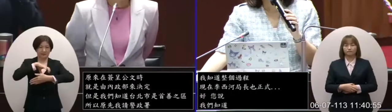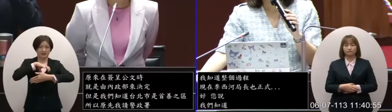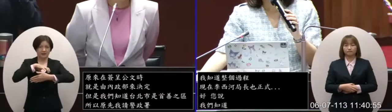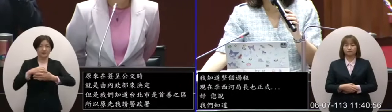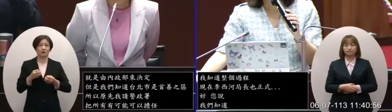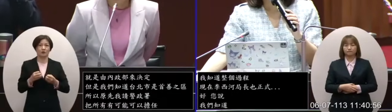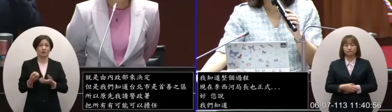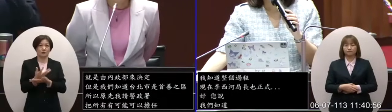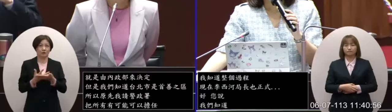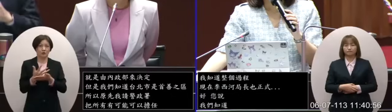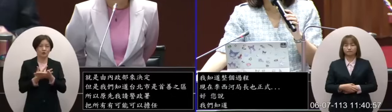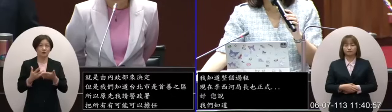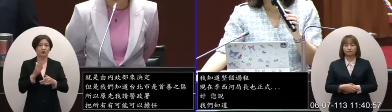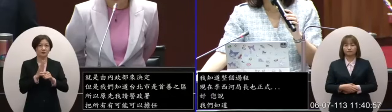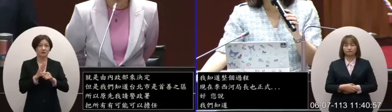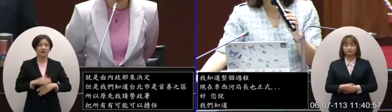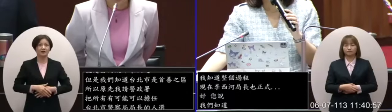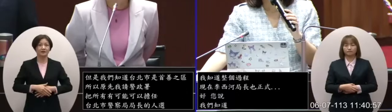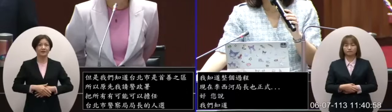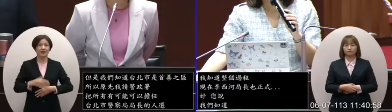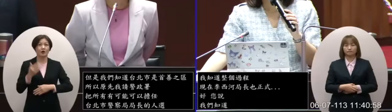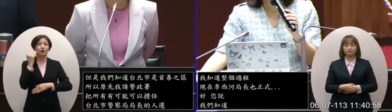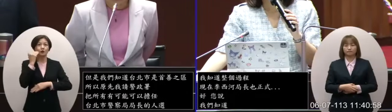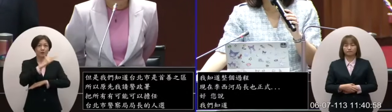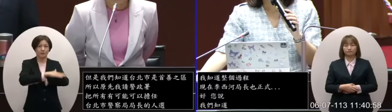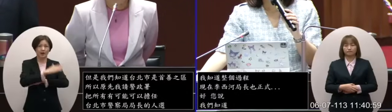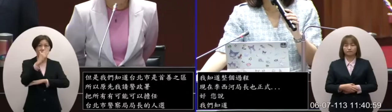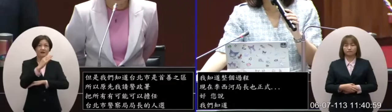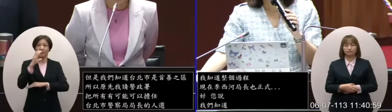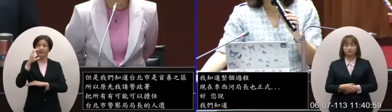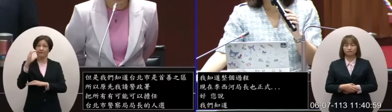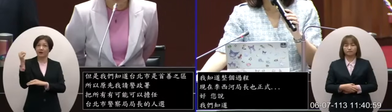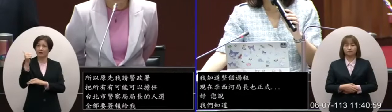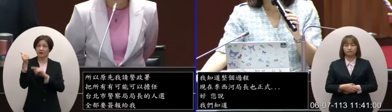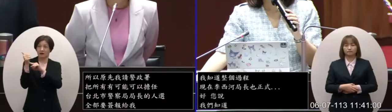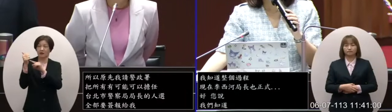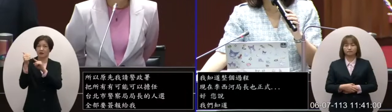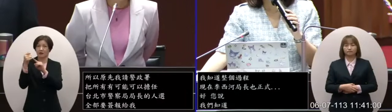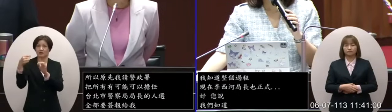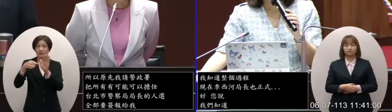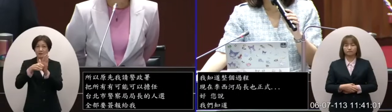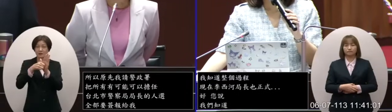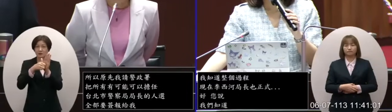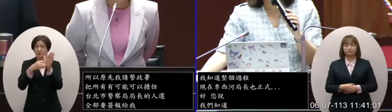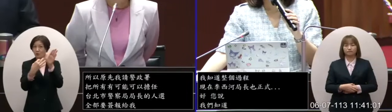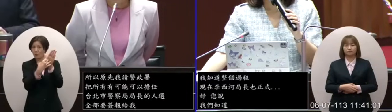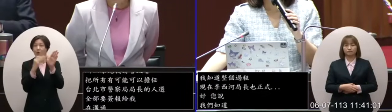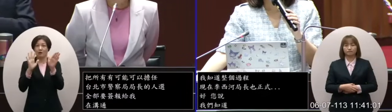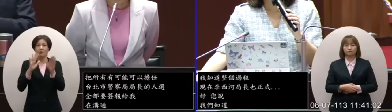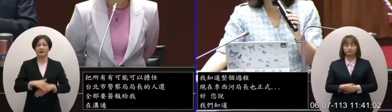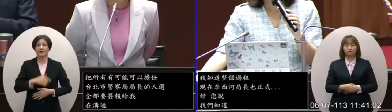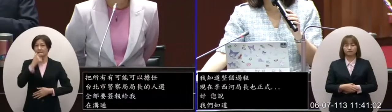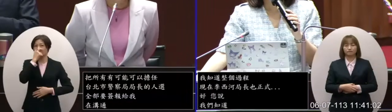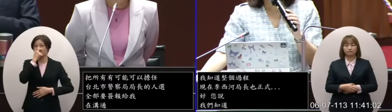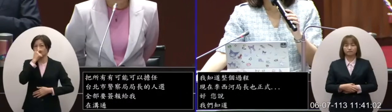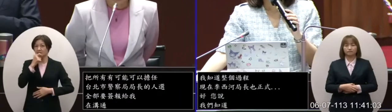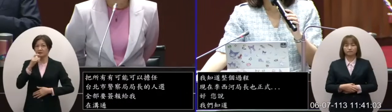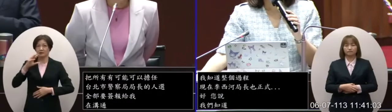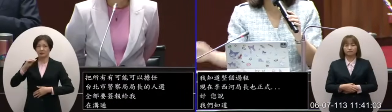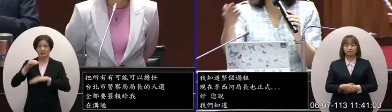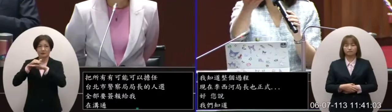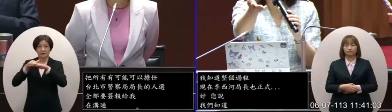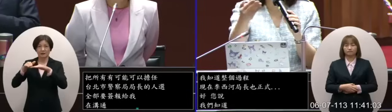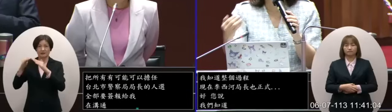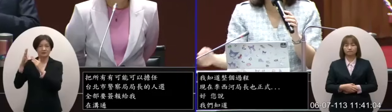过程当中呢，我们认为在报纸上有出现方仰宁这样的名字之后，那我有跟这个蒋万安市长打电